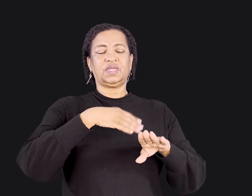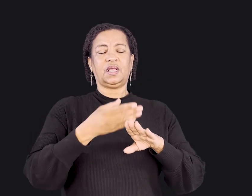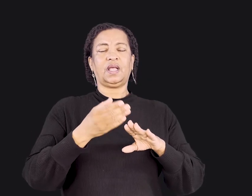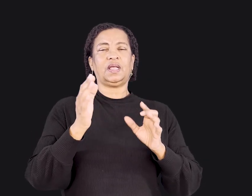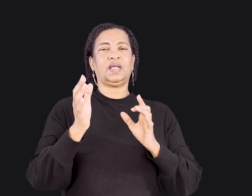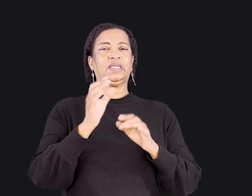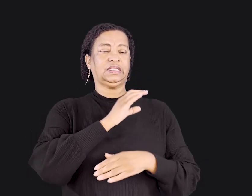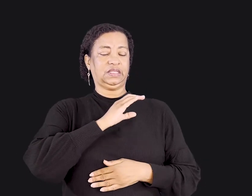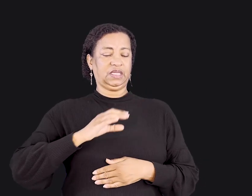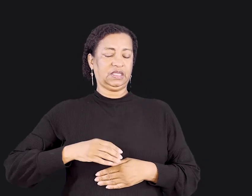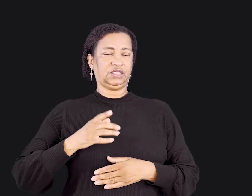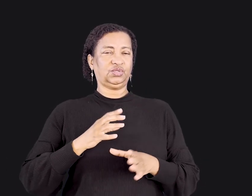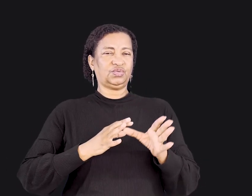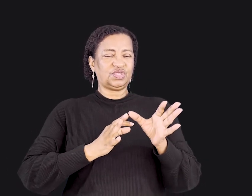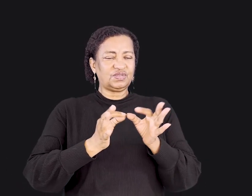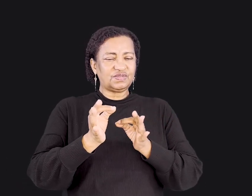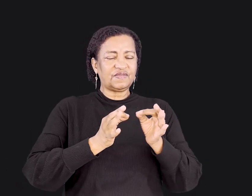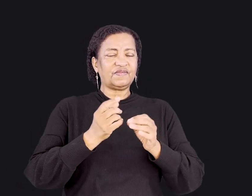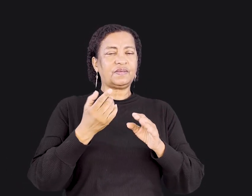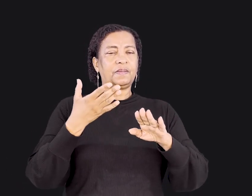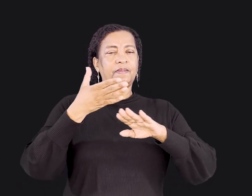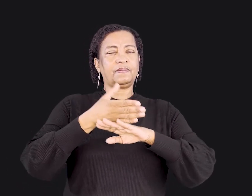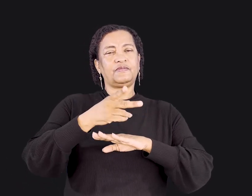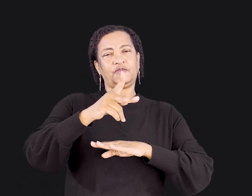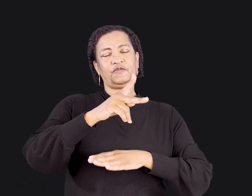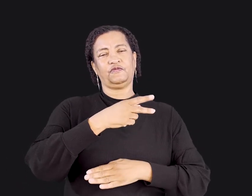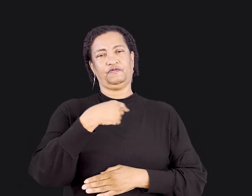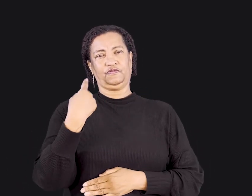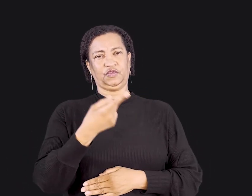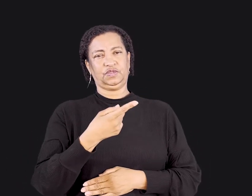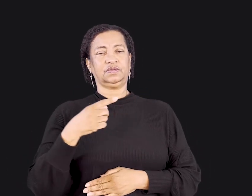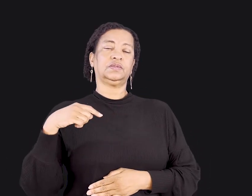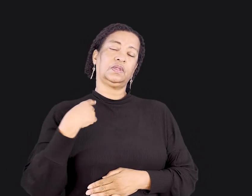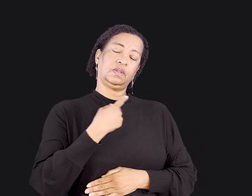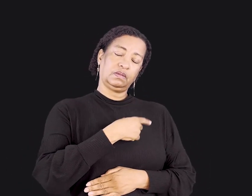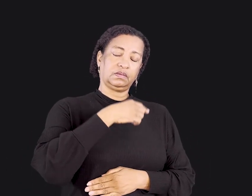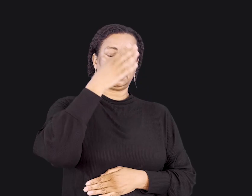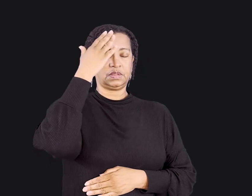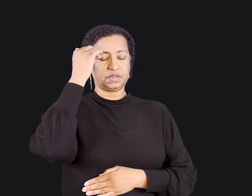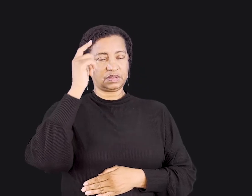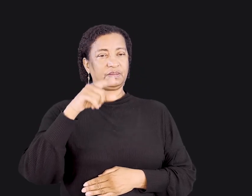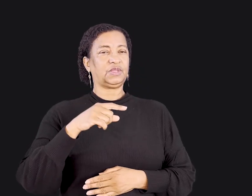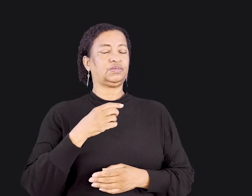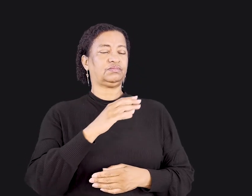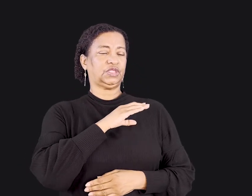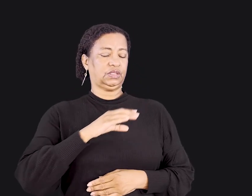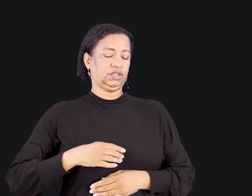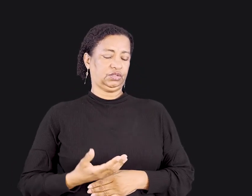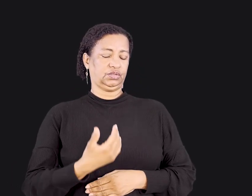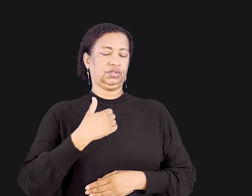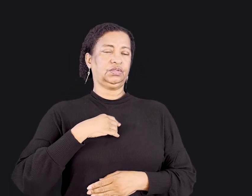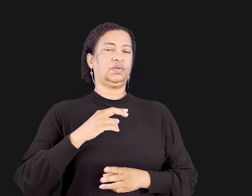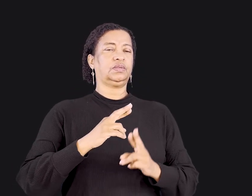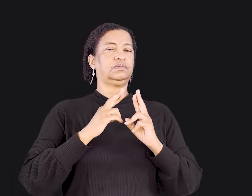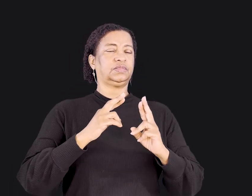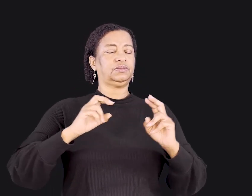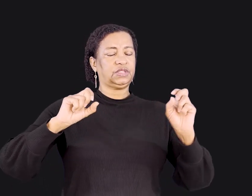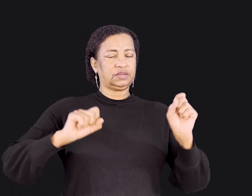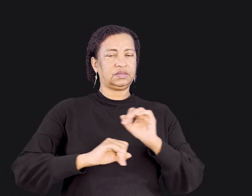seja formado em vocês. Todos sabemos que Cristo em nós é a esperança da glória, conforme Paulo fala na carta aos Colossenses.